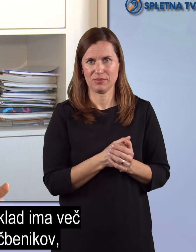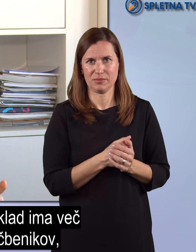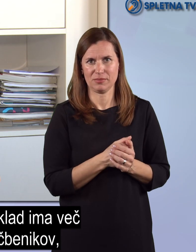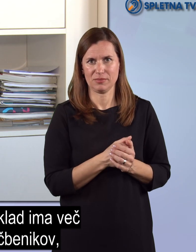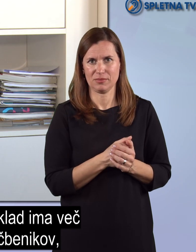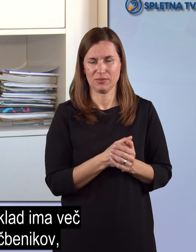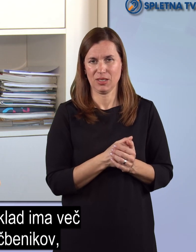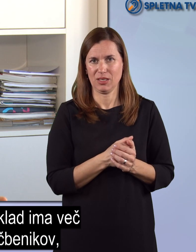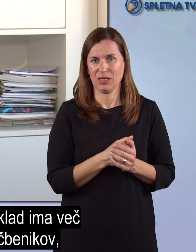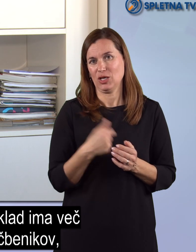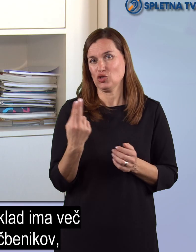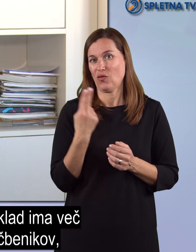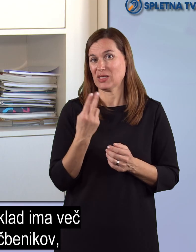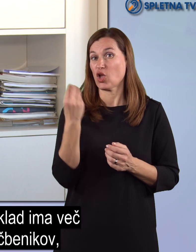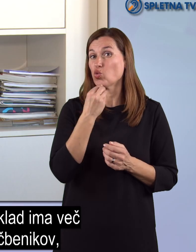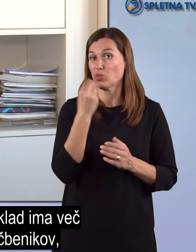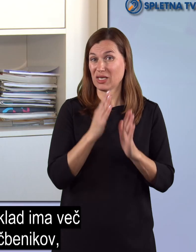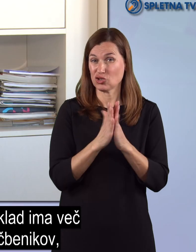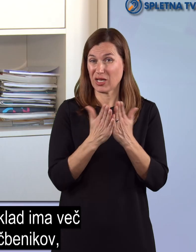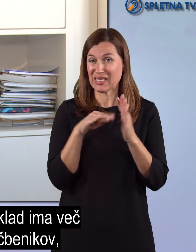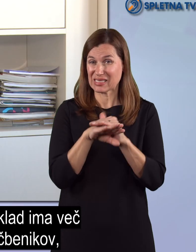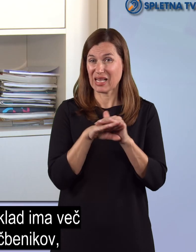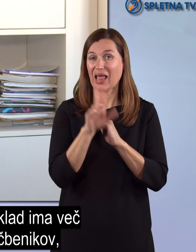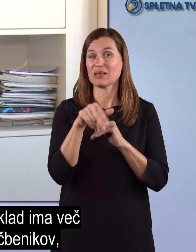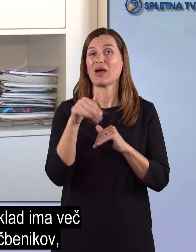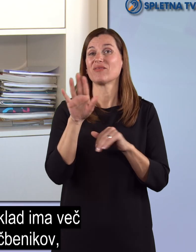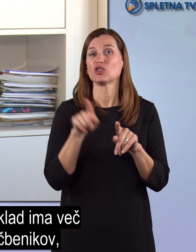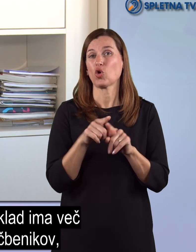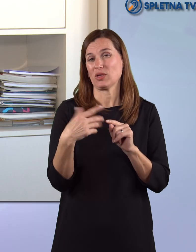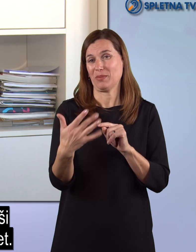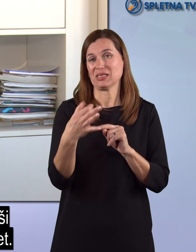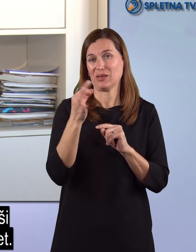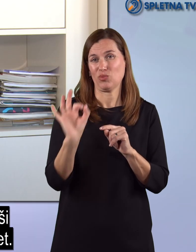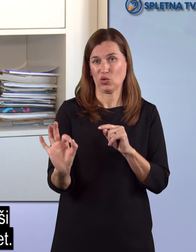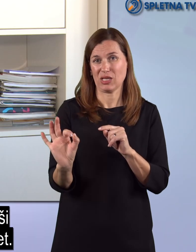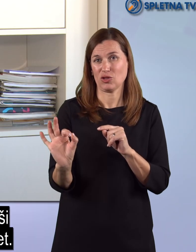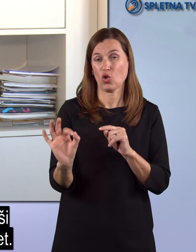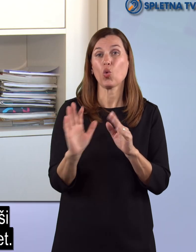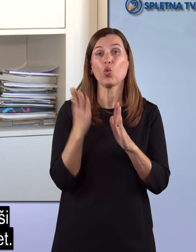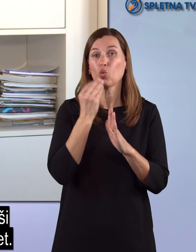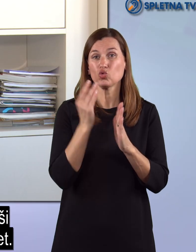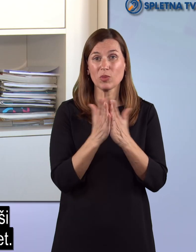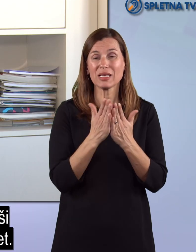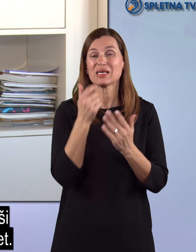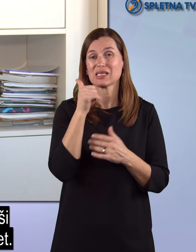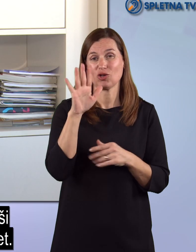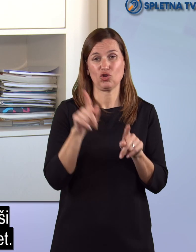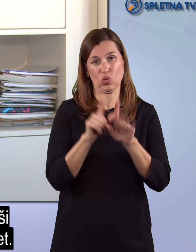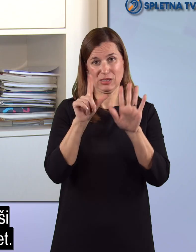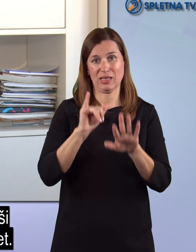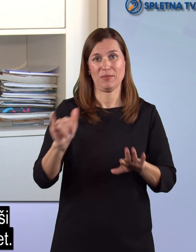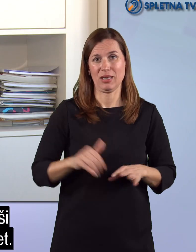imamo slovenski učbeniški sklad ima več kot 50% učbenikov, ko so starejši od 7 let.